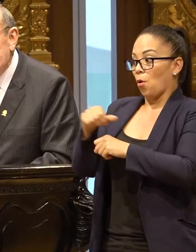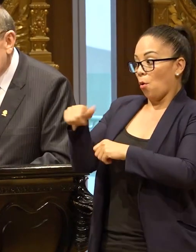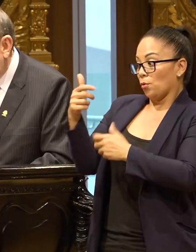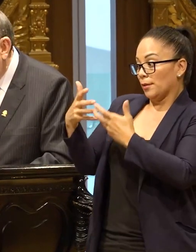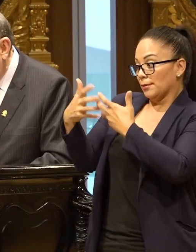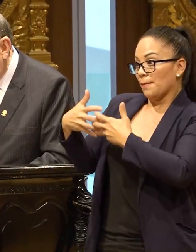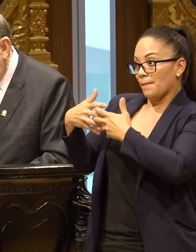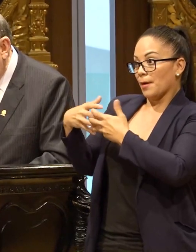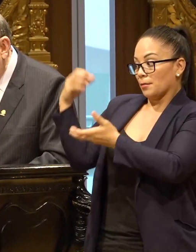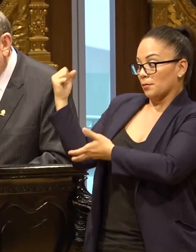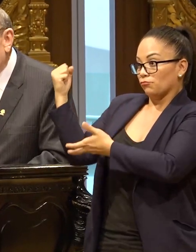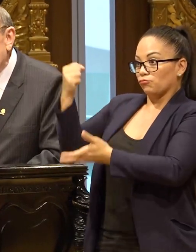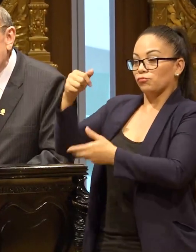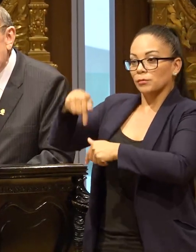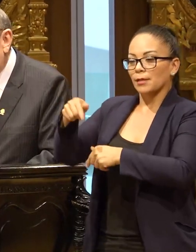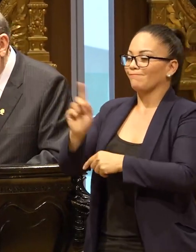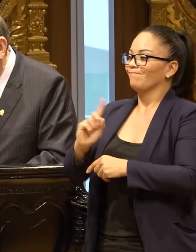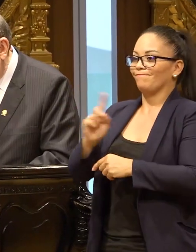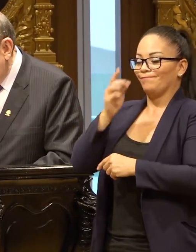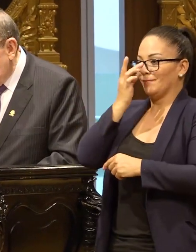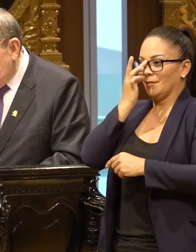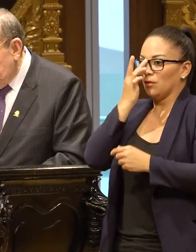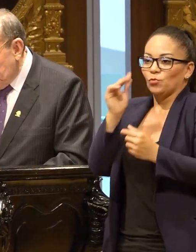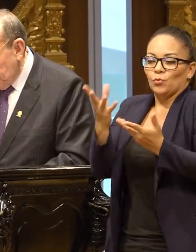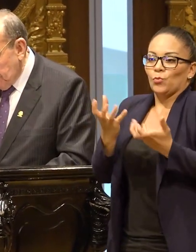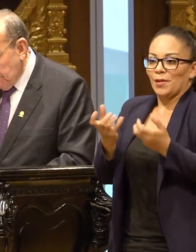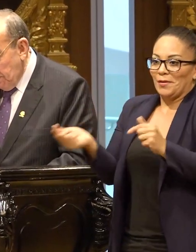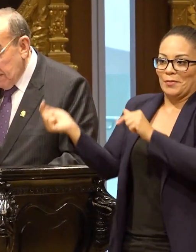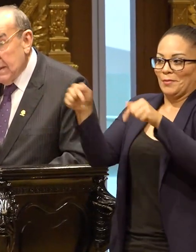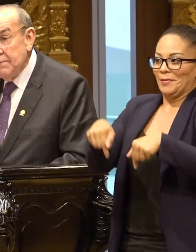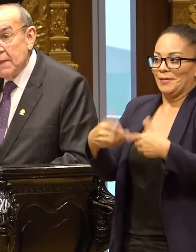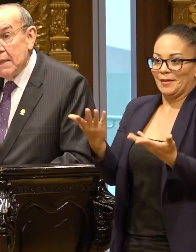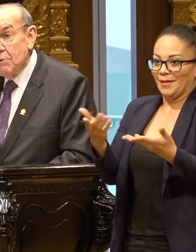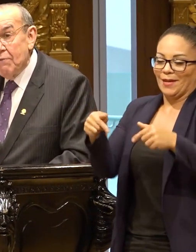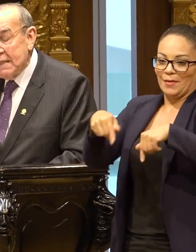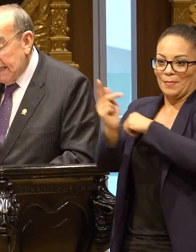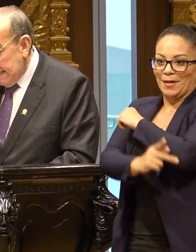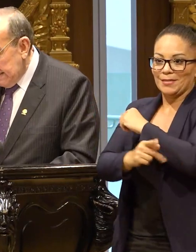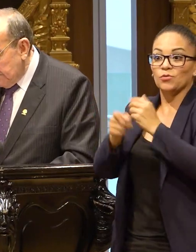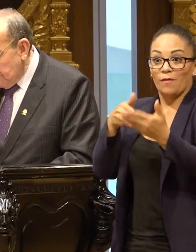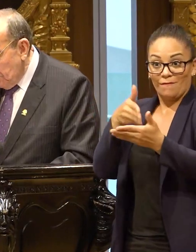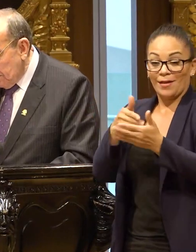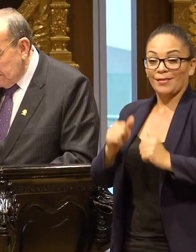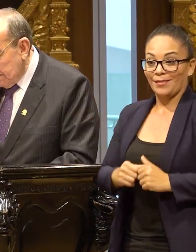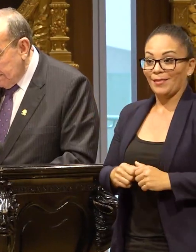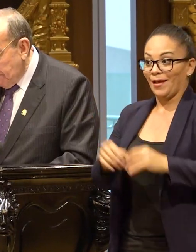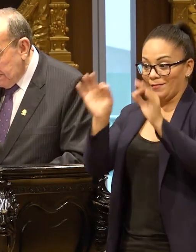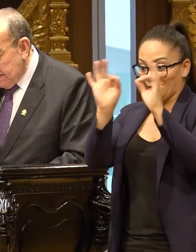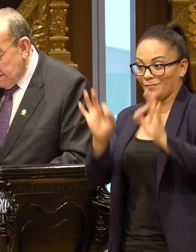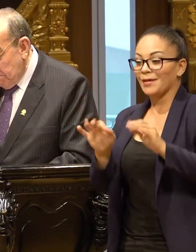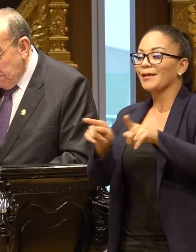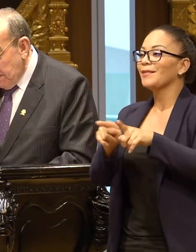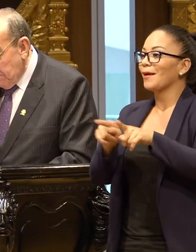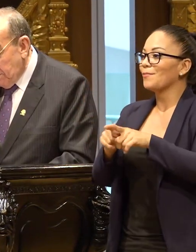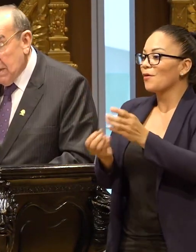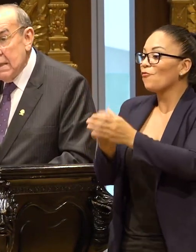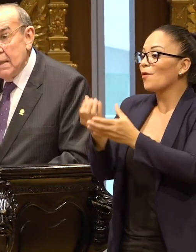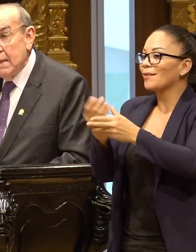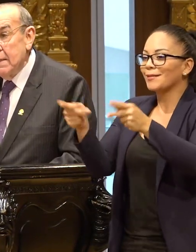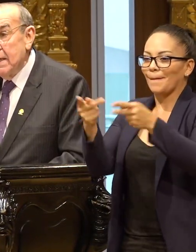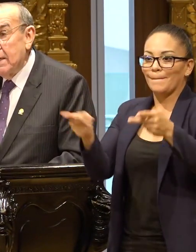que desean instalar sus empresas en nuestro territorio. Eso afecta la creación de fuentes de